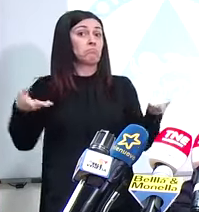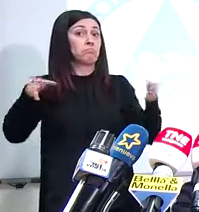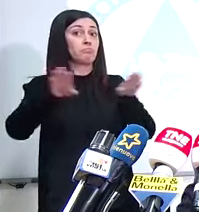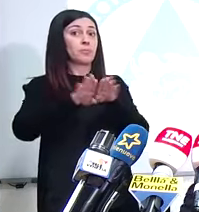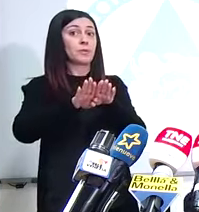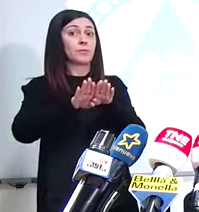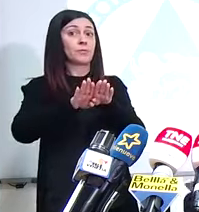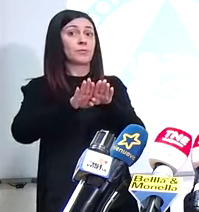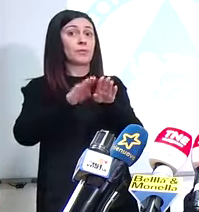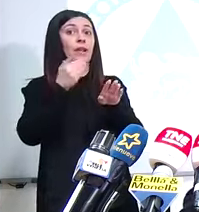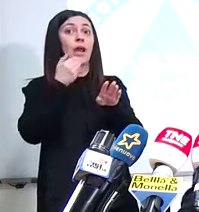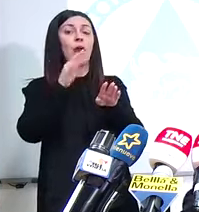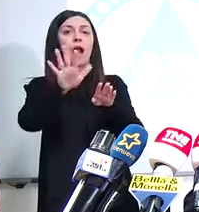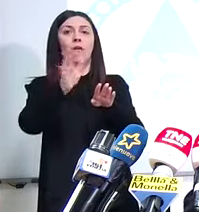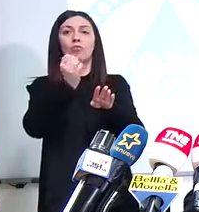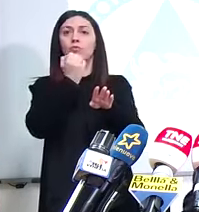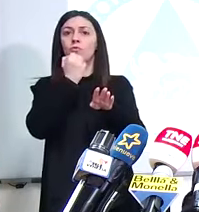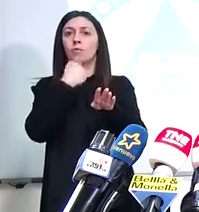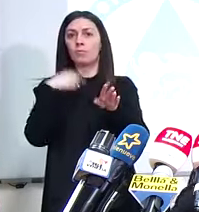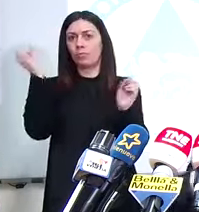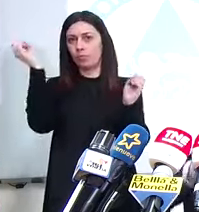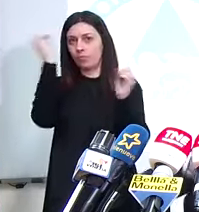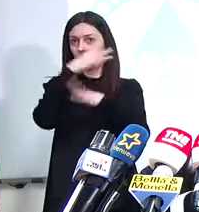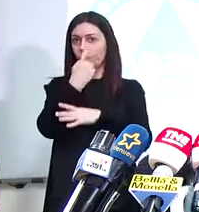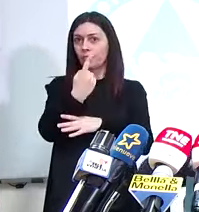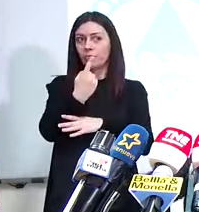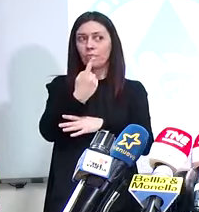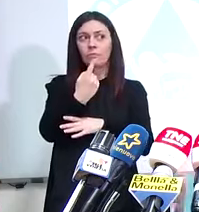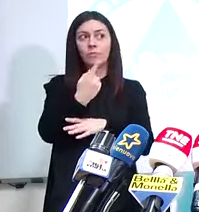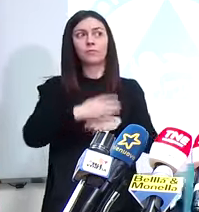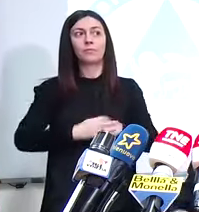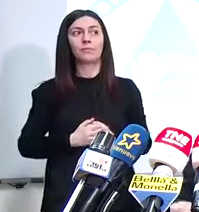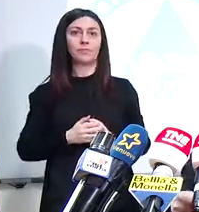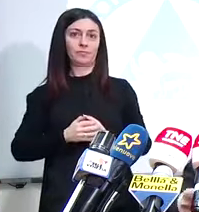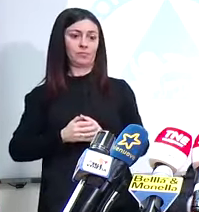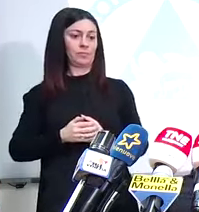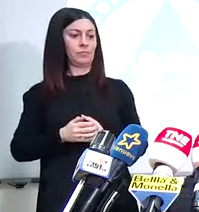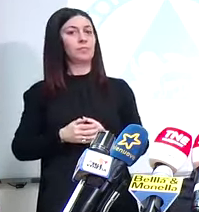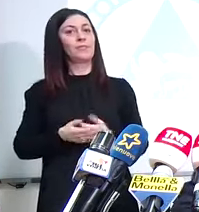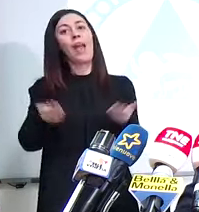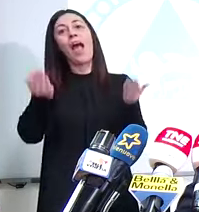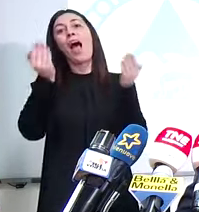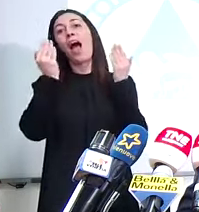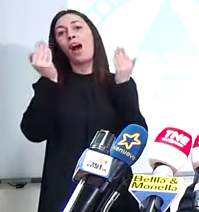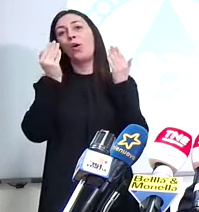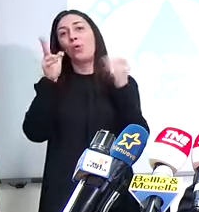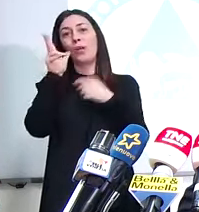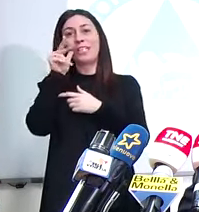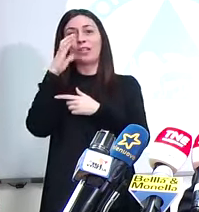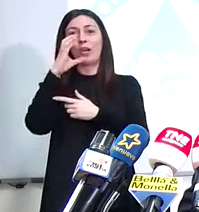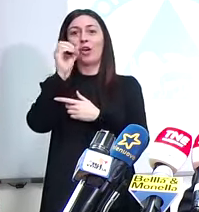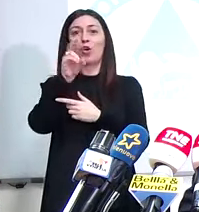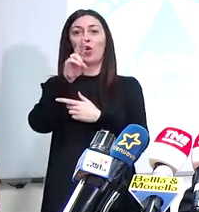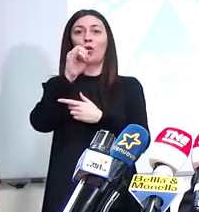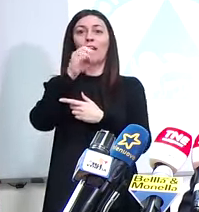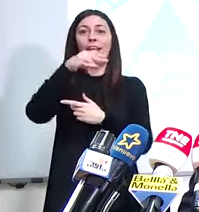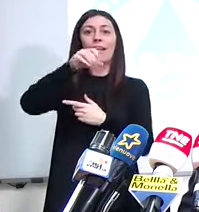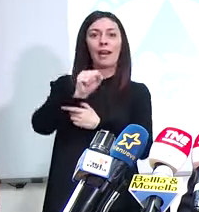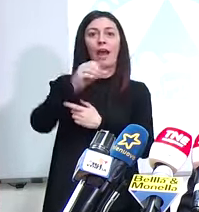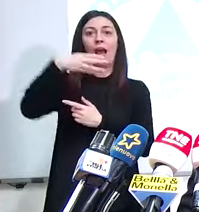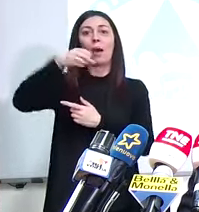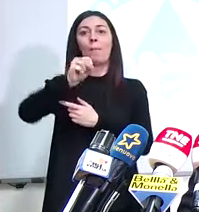scusate non mi sono dimenticato giustamente almeno ricorda federico sacchi auguri alla signora corinne manfrè cento non ha